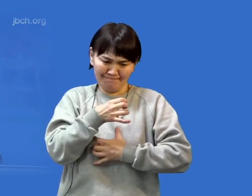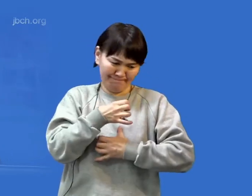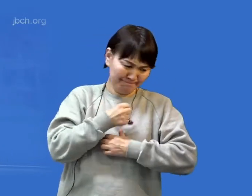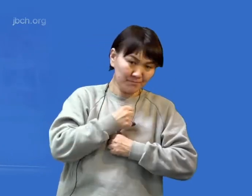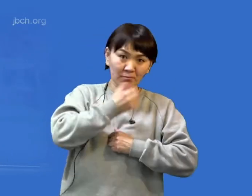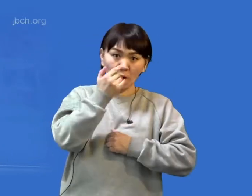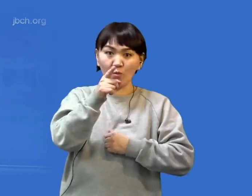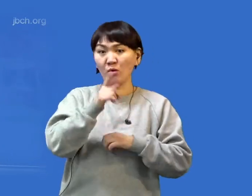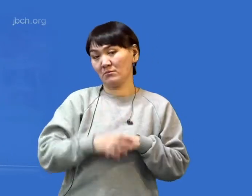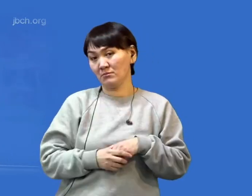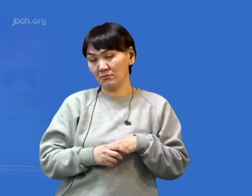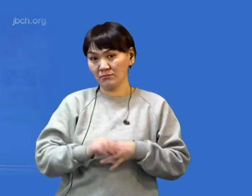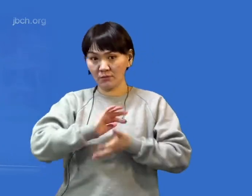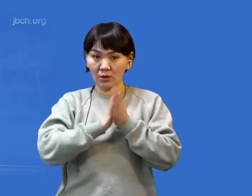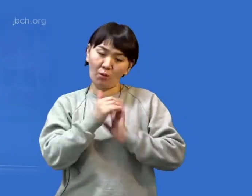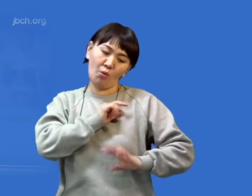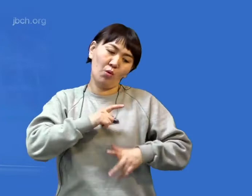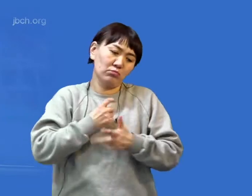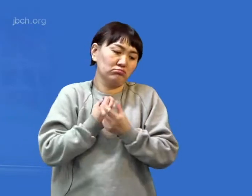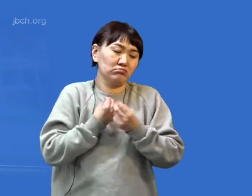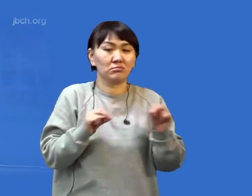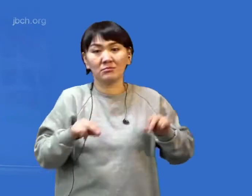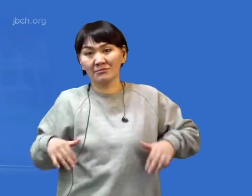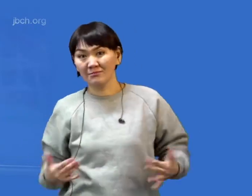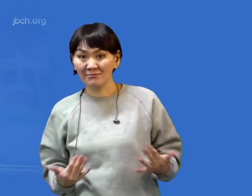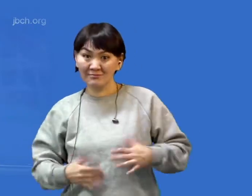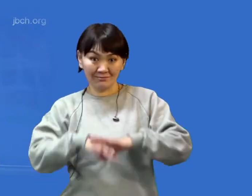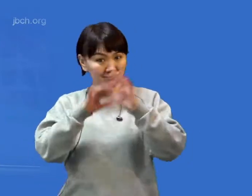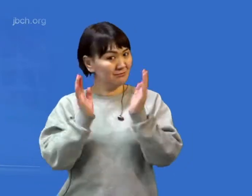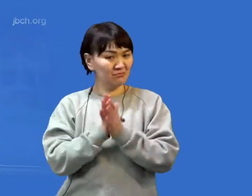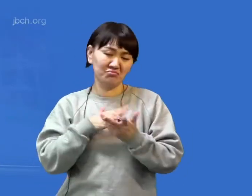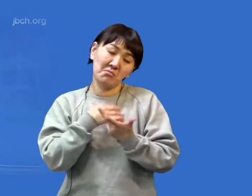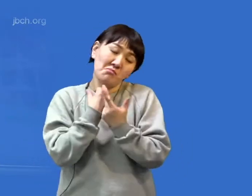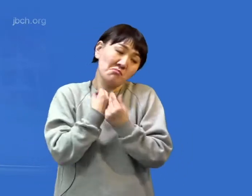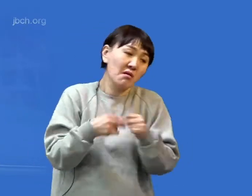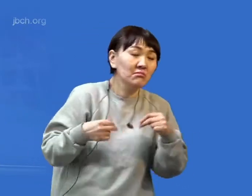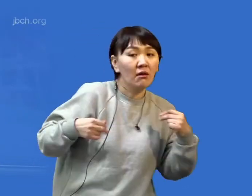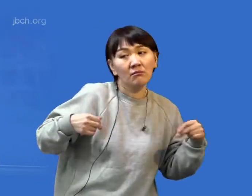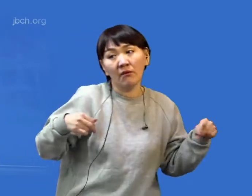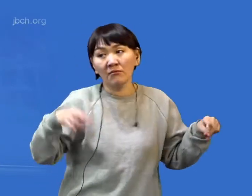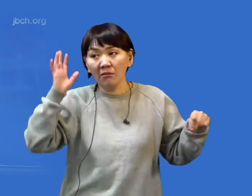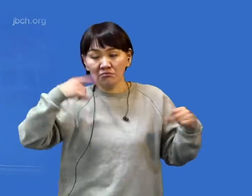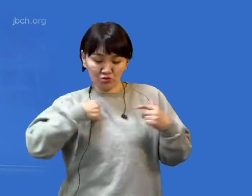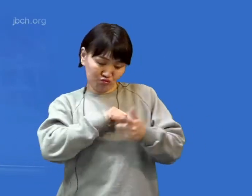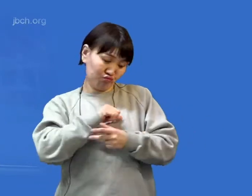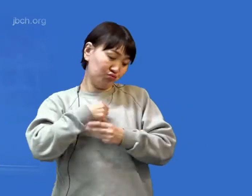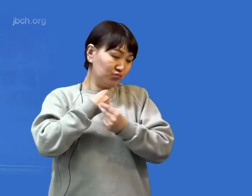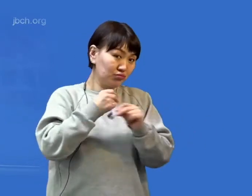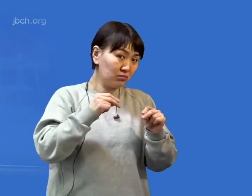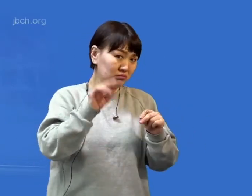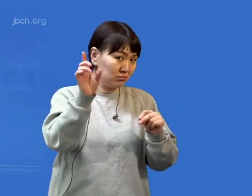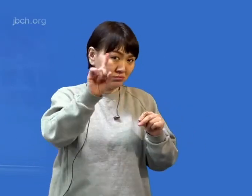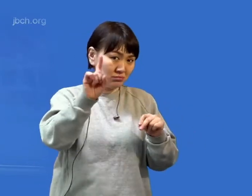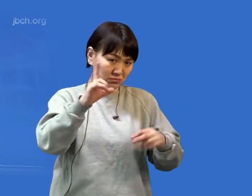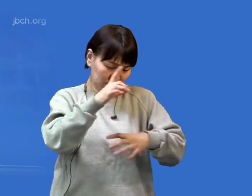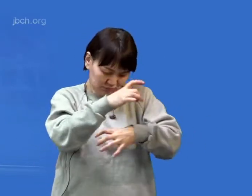Тэгээ өөрийн дураар амьдрах энэ зүйлээ жигсэн захирах хэрэгтэй. Залгуурлаа чи захирах хэрэгтэй.